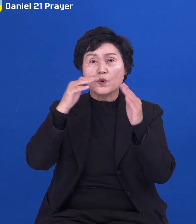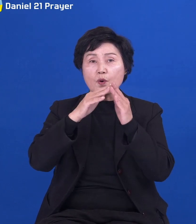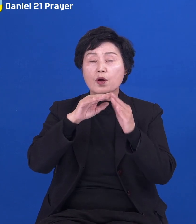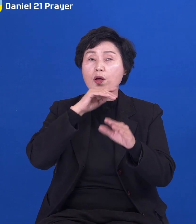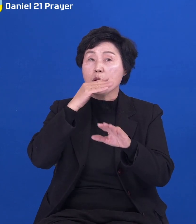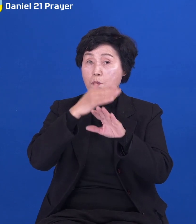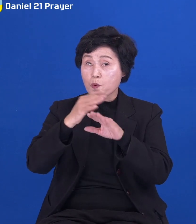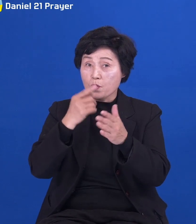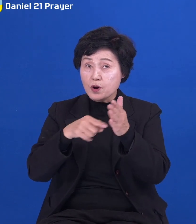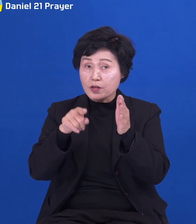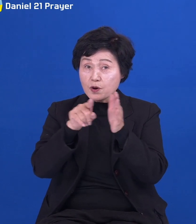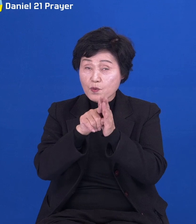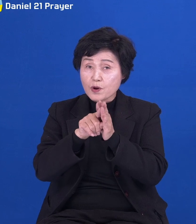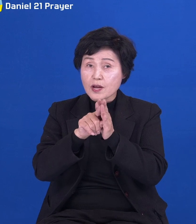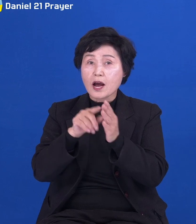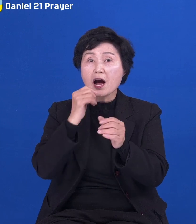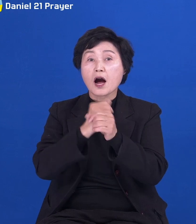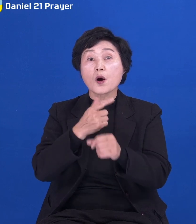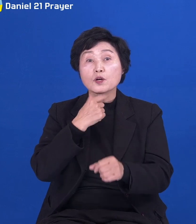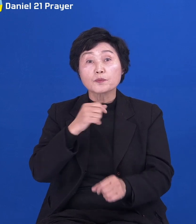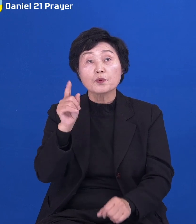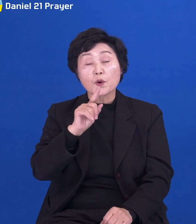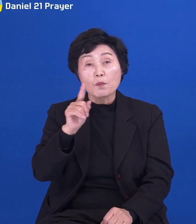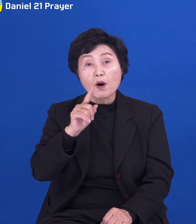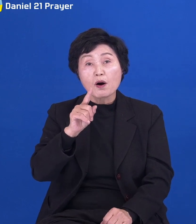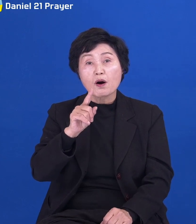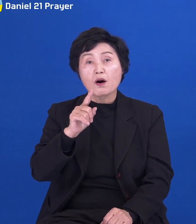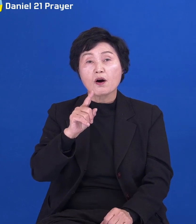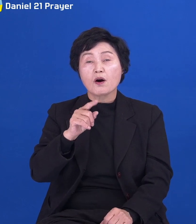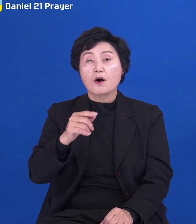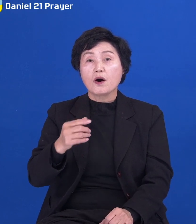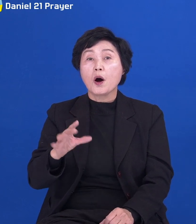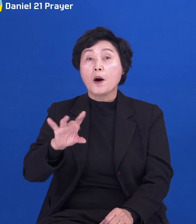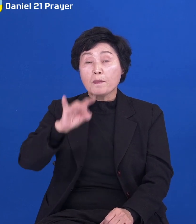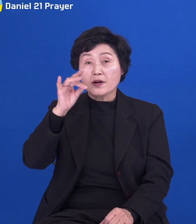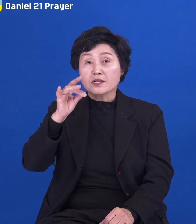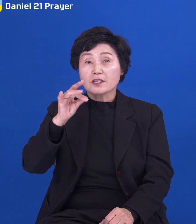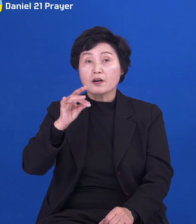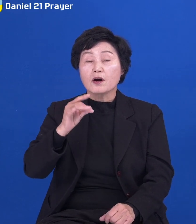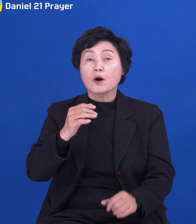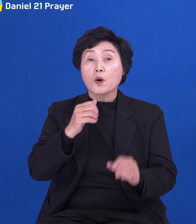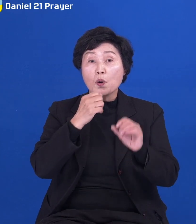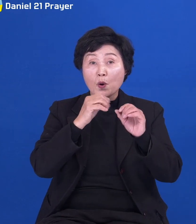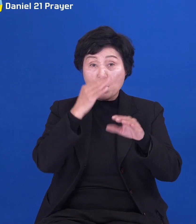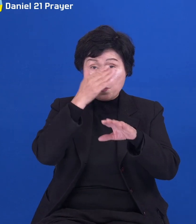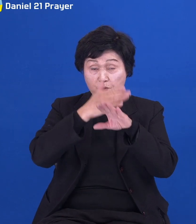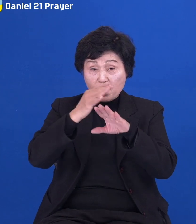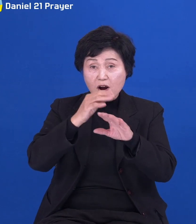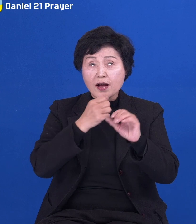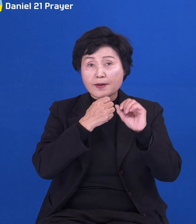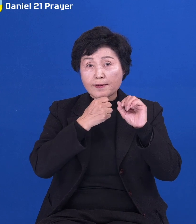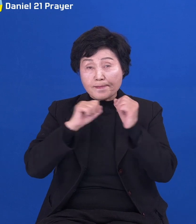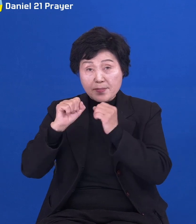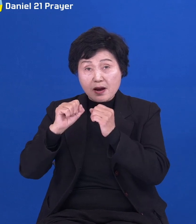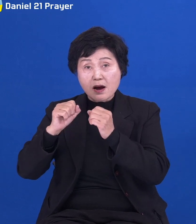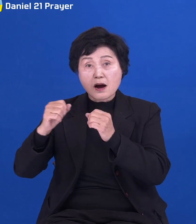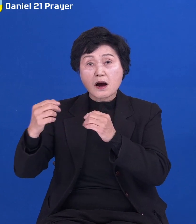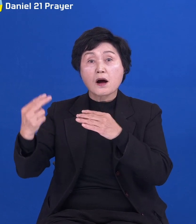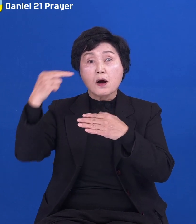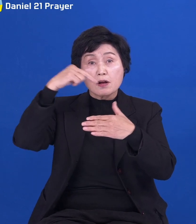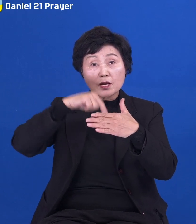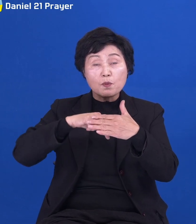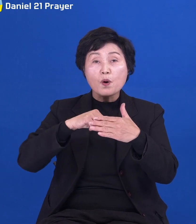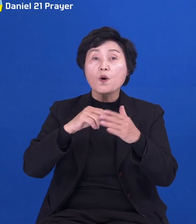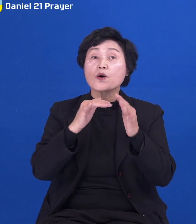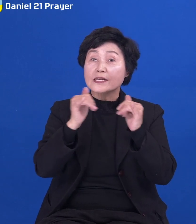있다면, 북한에서 미리 온 통일세대 있잖아요. 통일세대 탈북민들을 신앙인으로 잘 양육해서 키워서 준비를